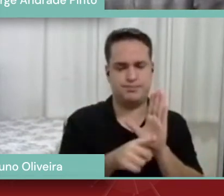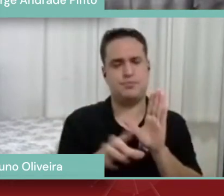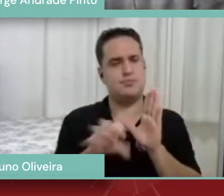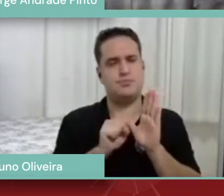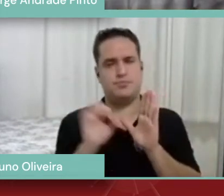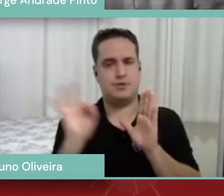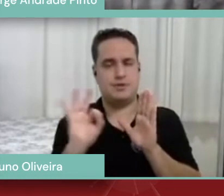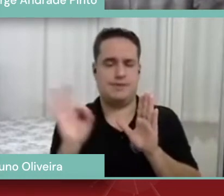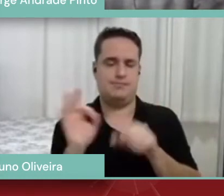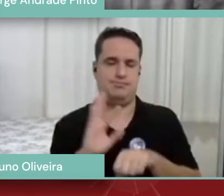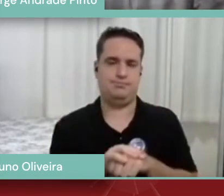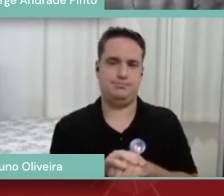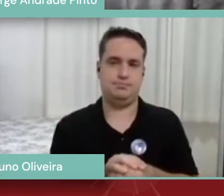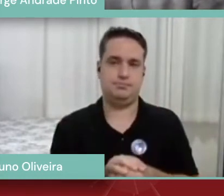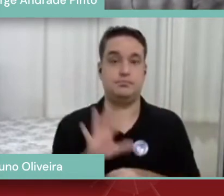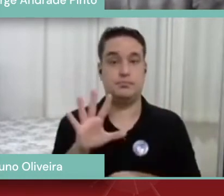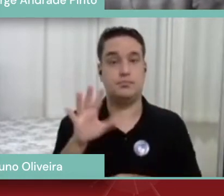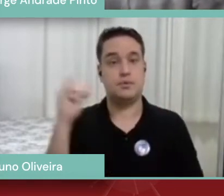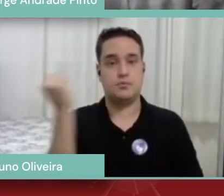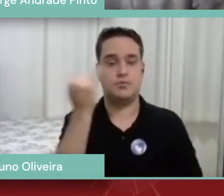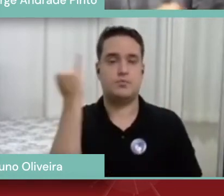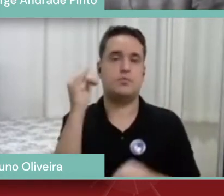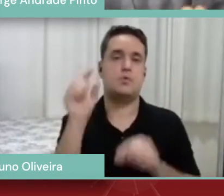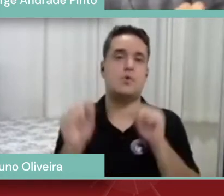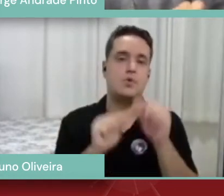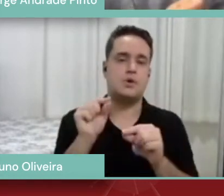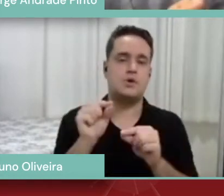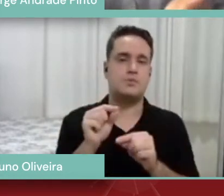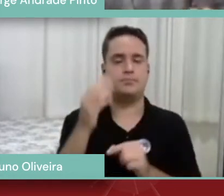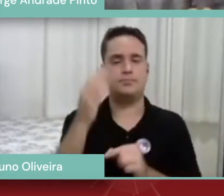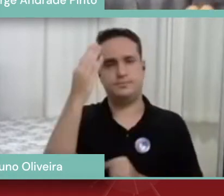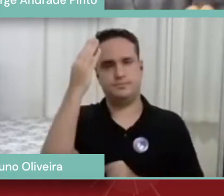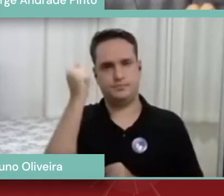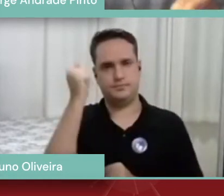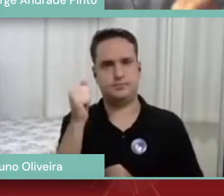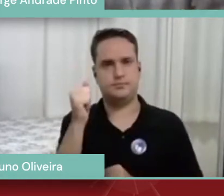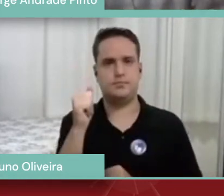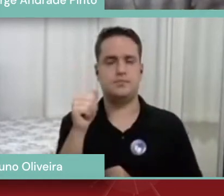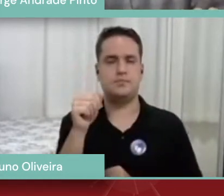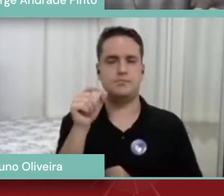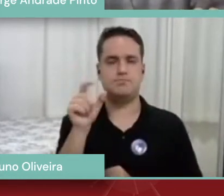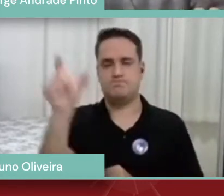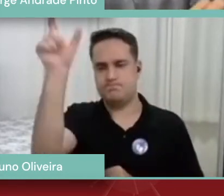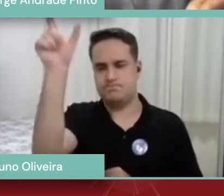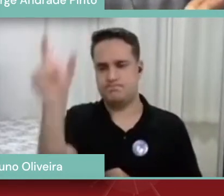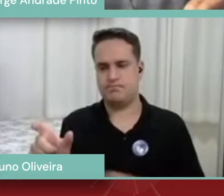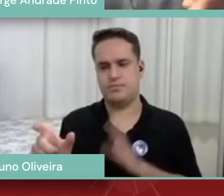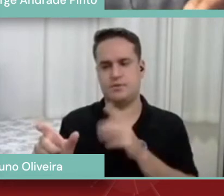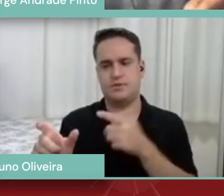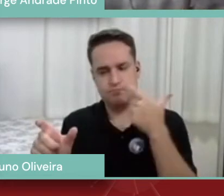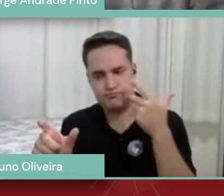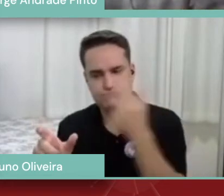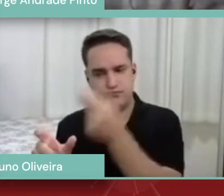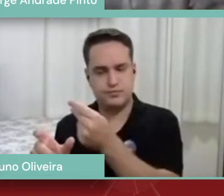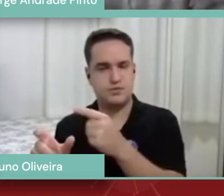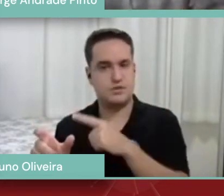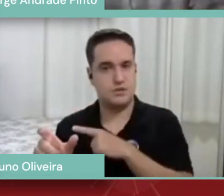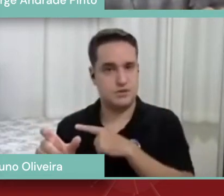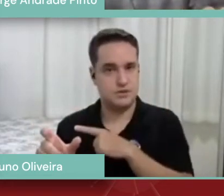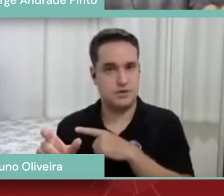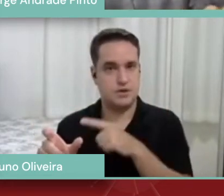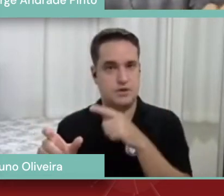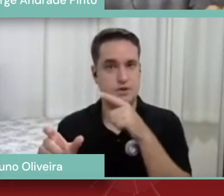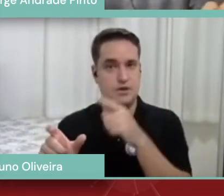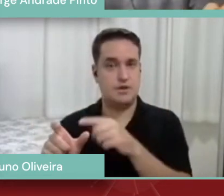tão importante quanto é você saber que mesmo o indivíduo vacinado, ele, mesmo que se